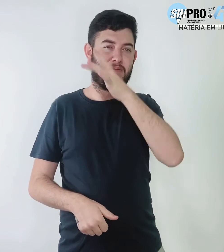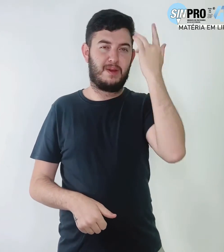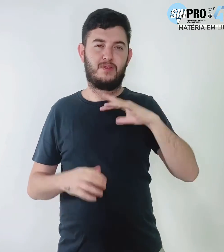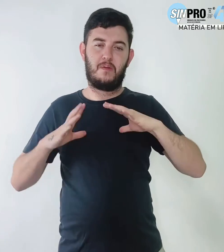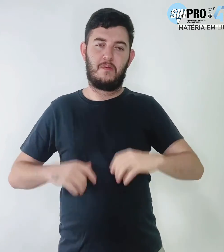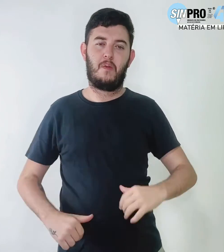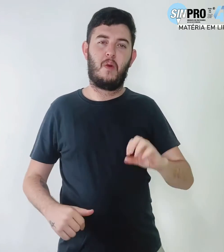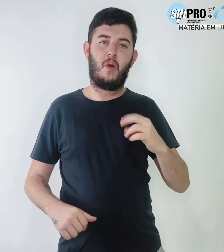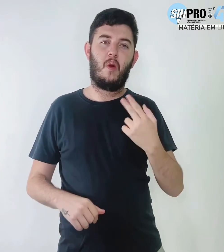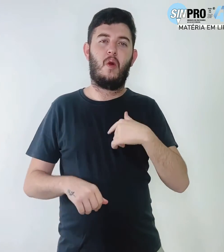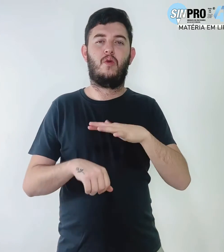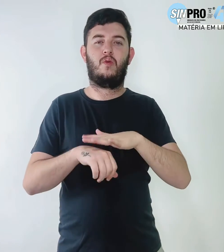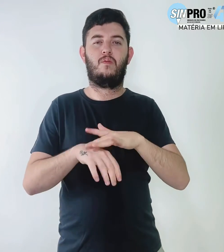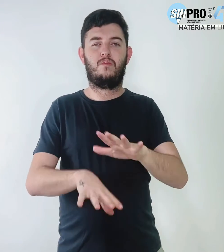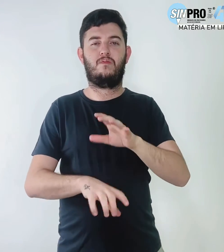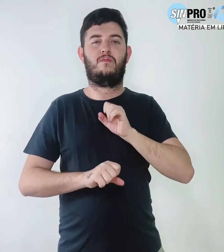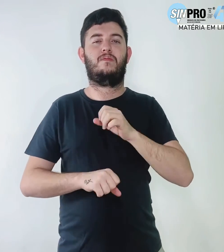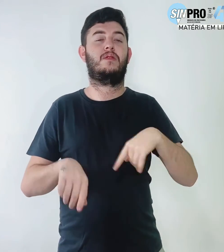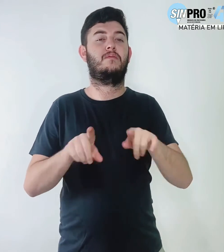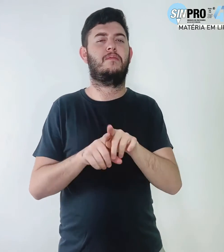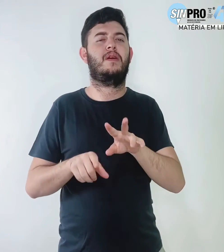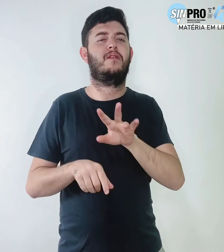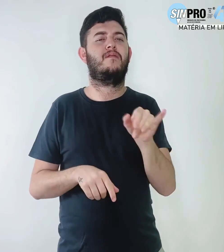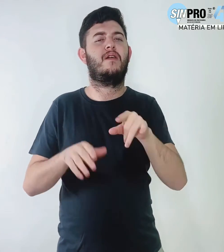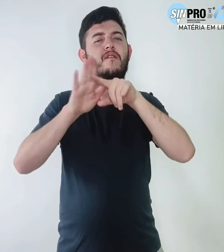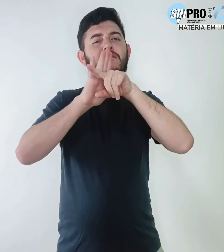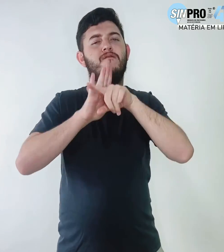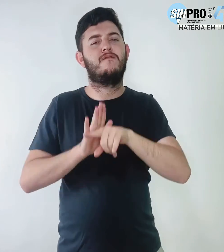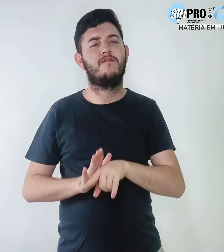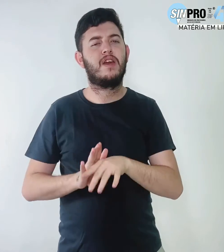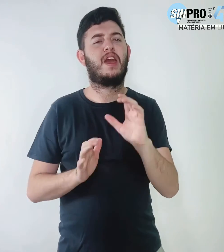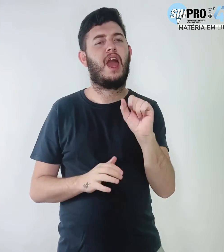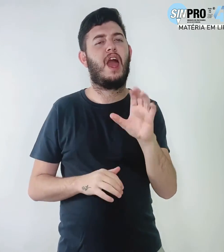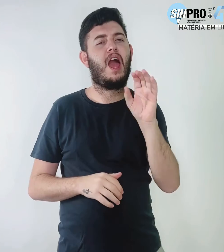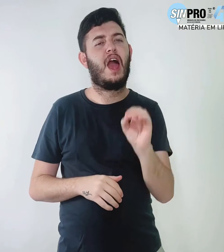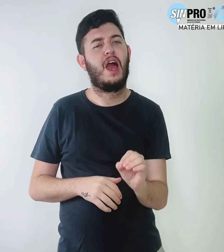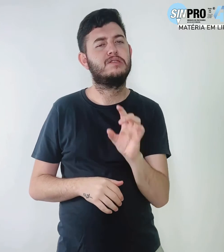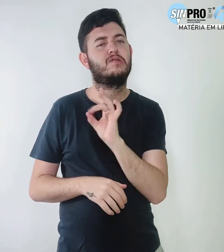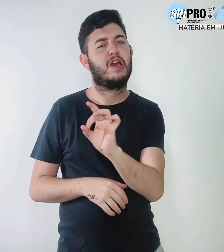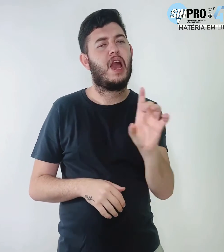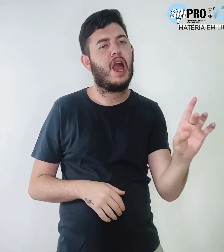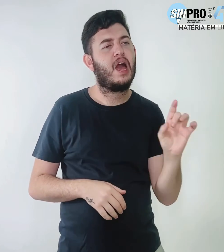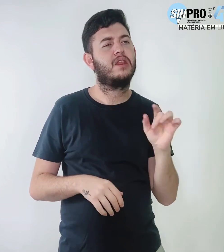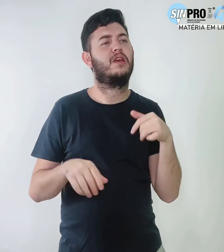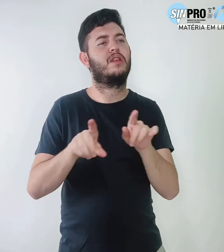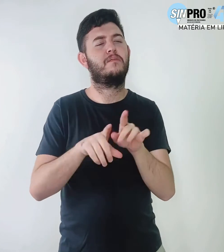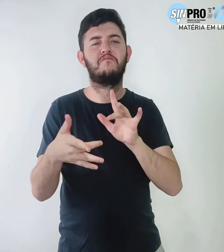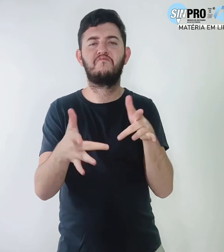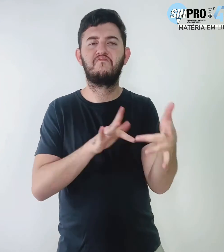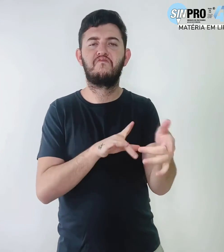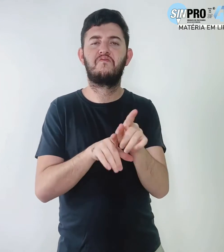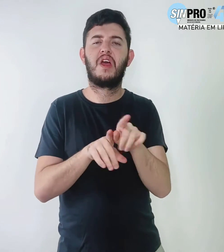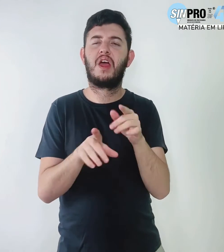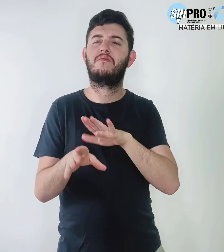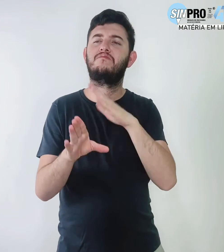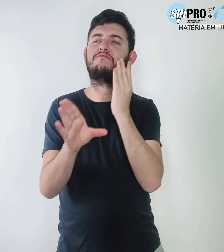as investigações de cada caso confirmado e identificar casos e seus contatos para